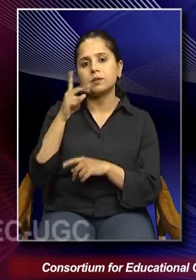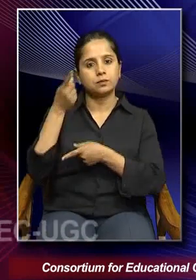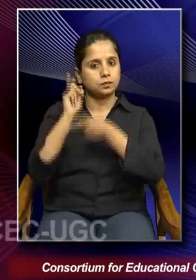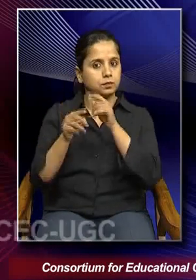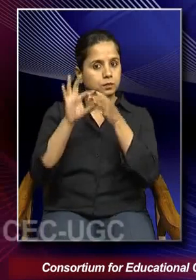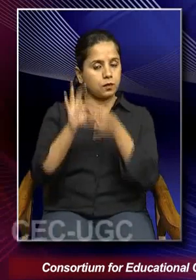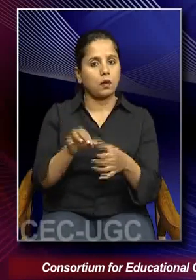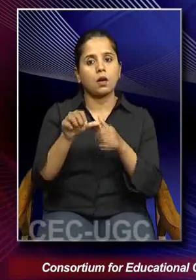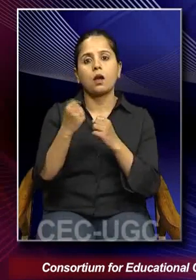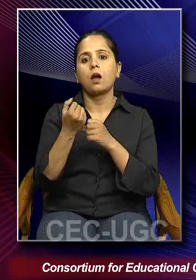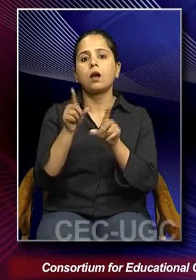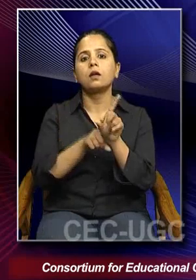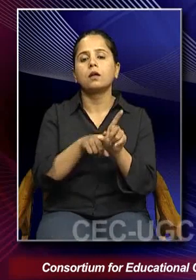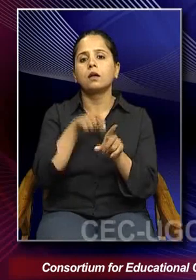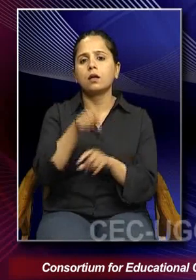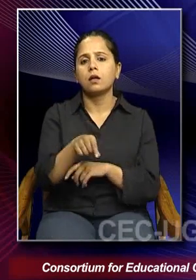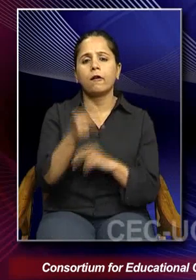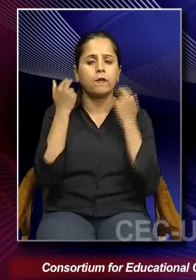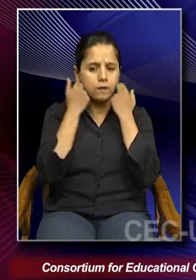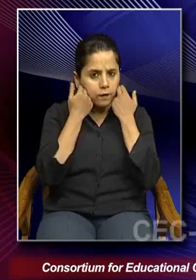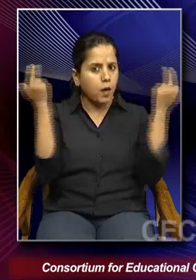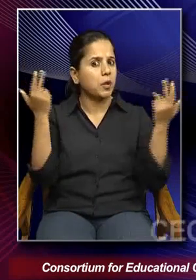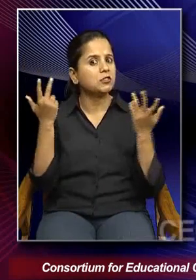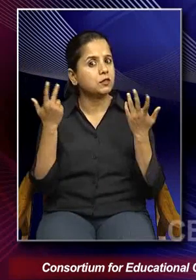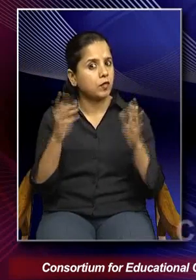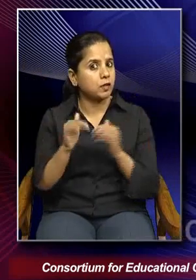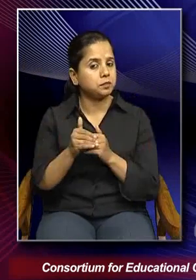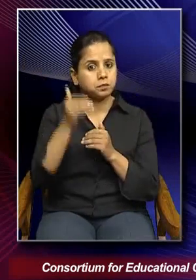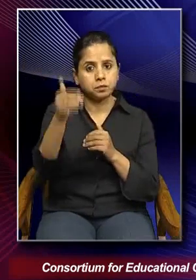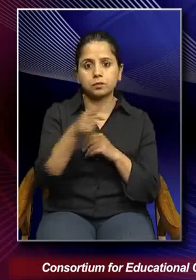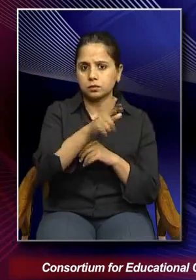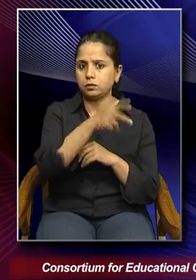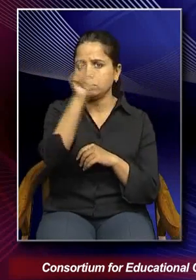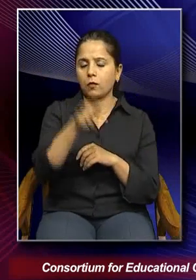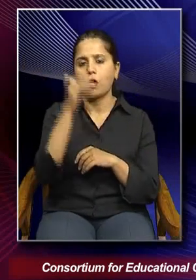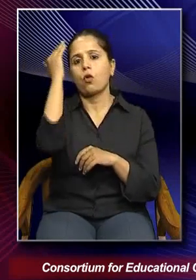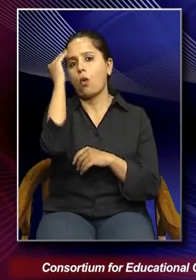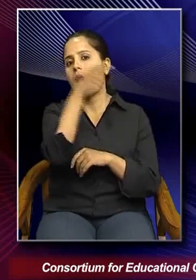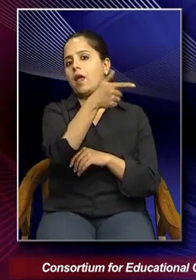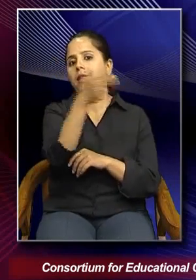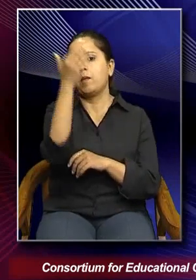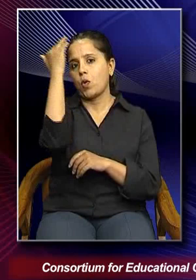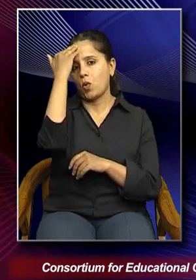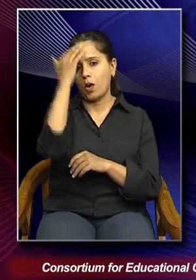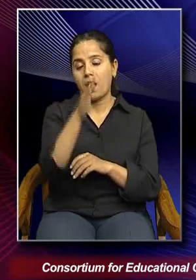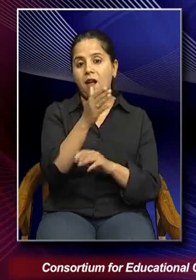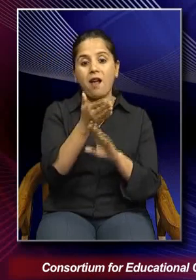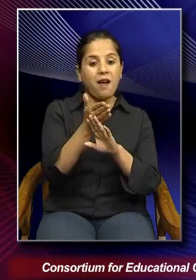नाम इतना प्रसिद्ध हुआ की उन्हें इसी नाम से पहचाना जान लगा